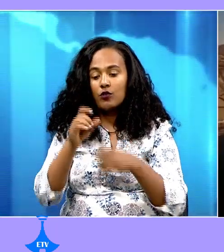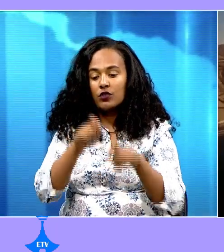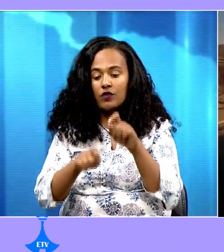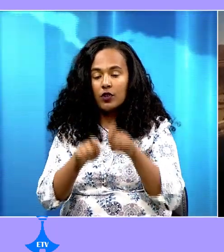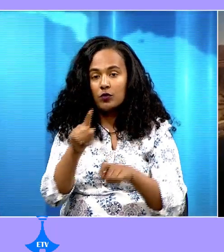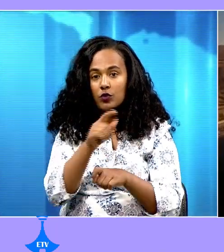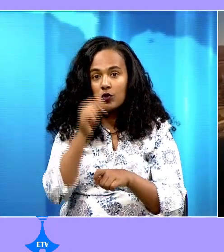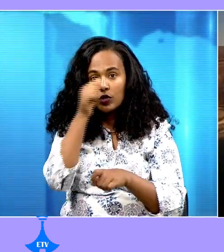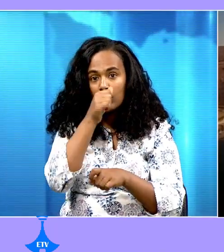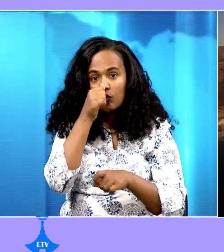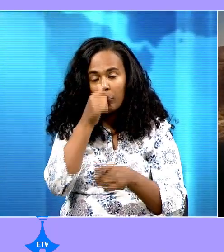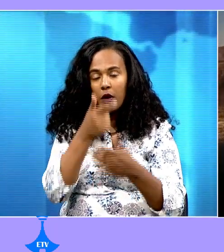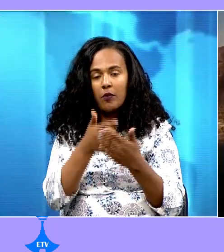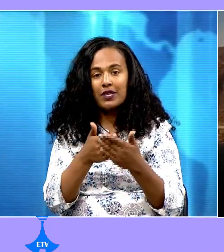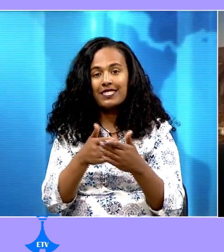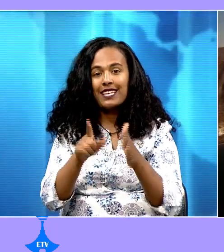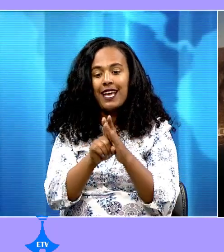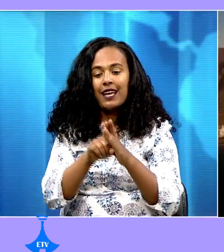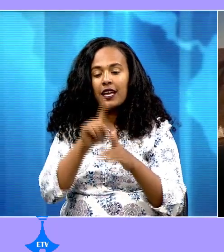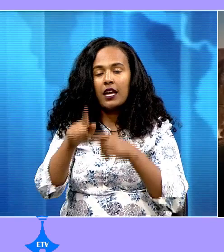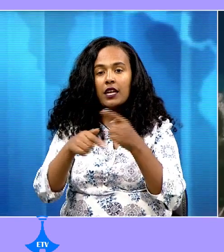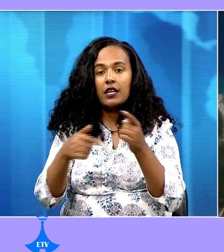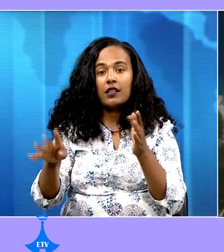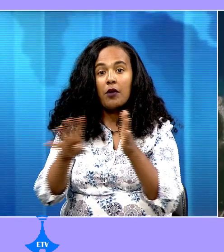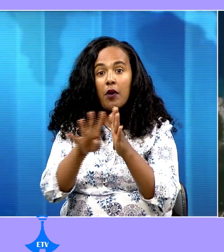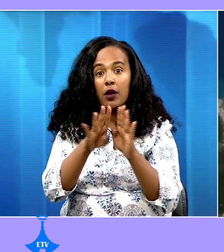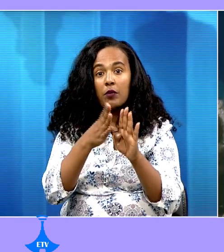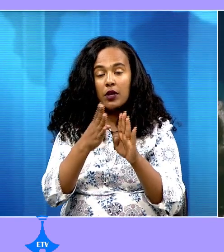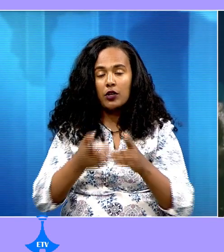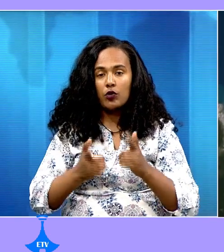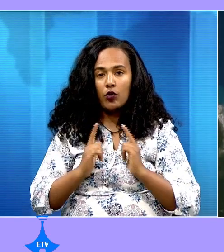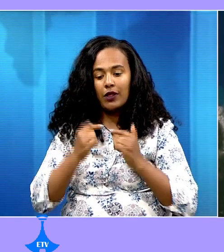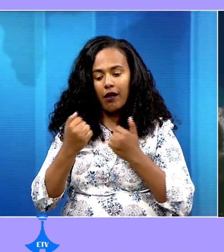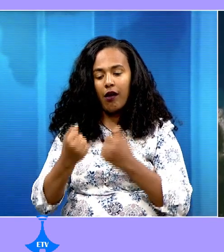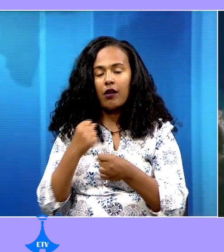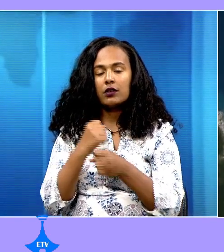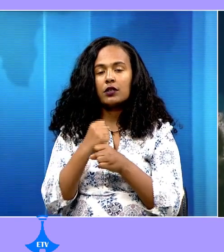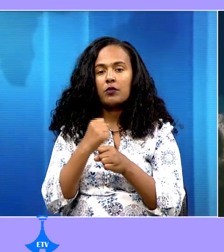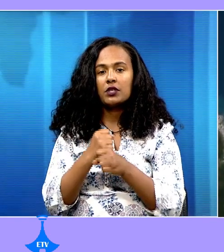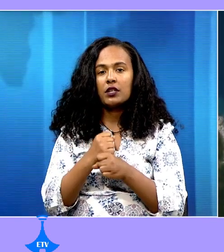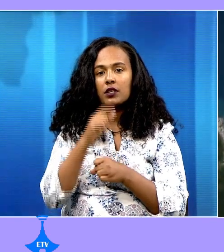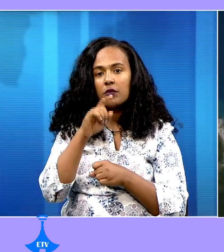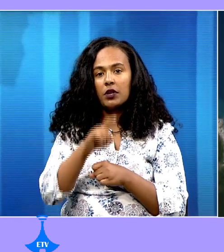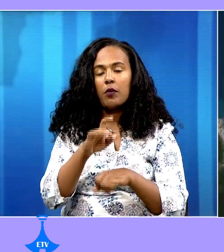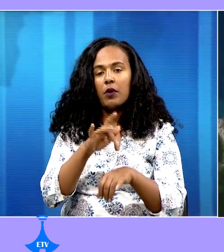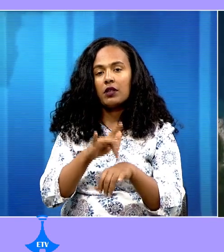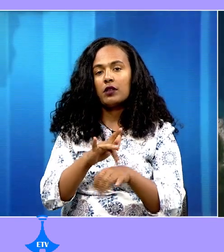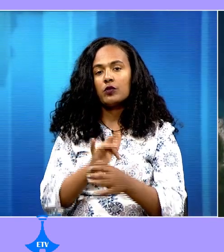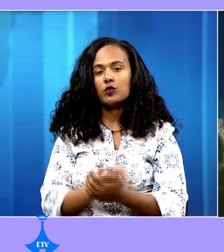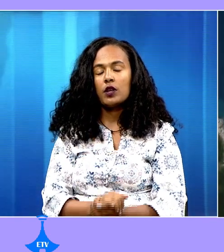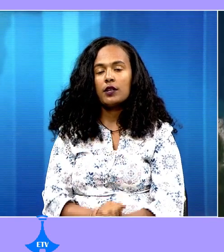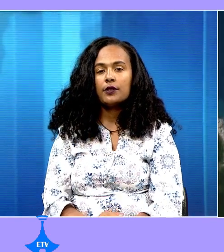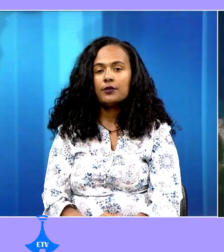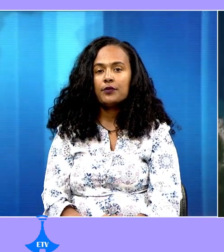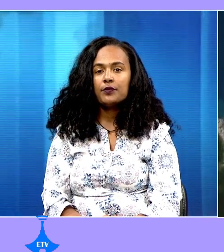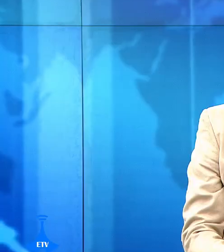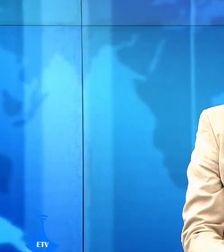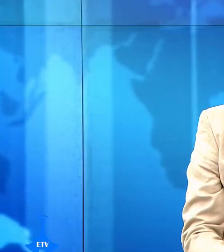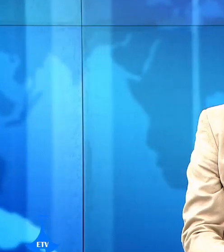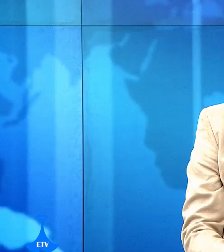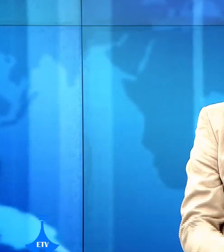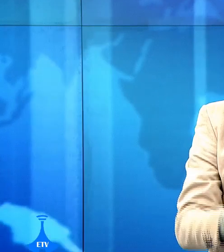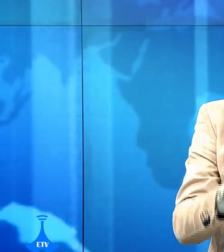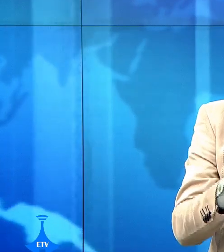ሲሆን ኢትዮጵያም በዚህ የህግ ሂደት የባህር በር እንዲኖራት ጠንካራ ስራ መስራት እንደሚገባም ተጠቅሷል።